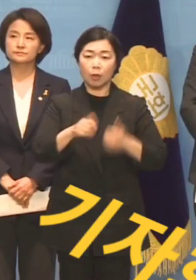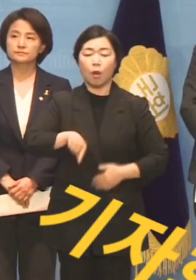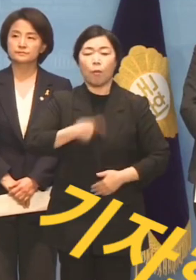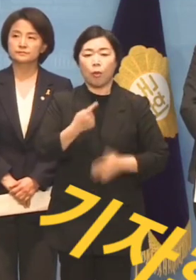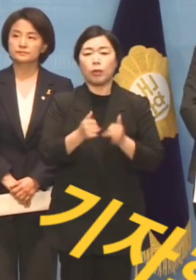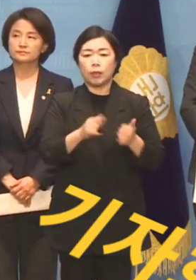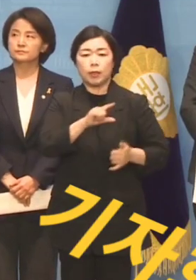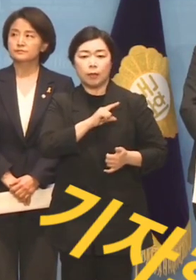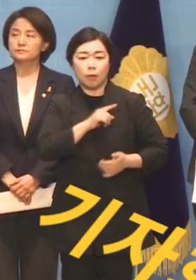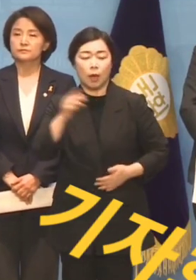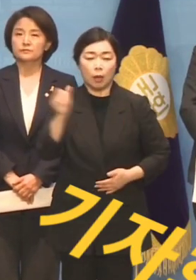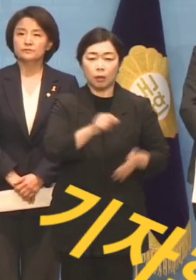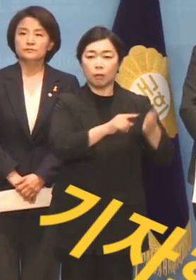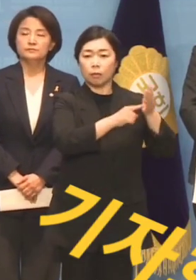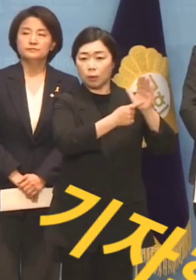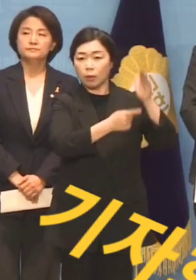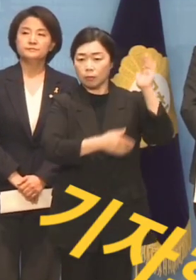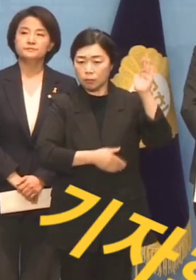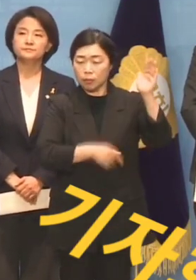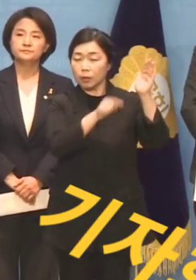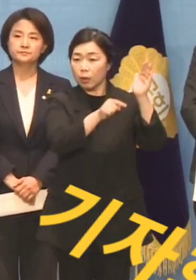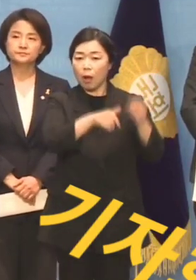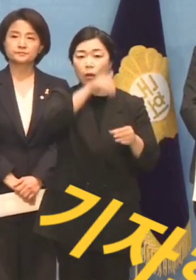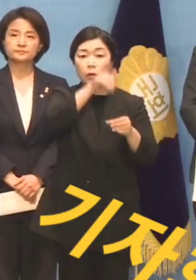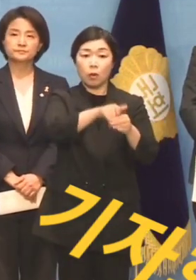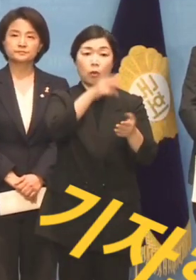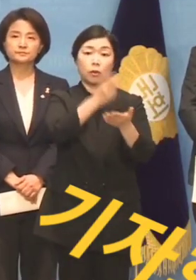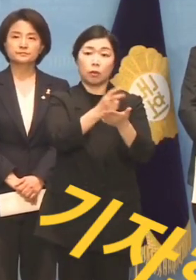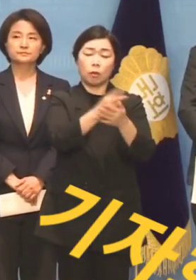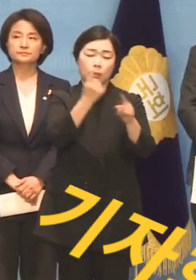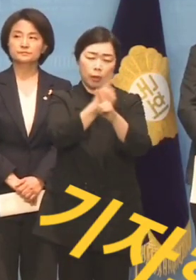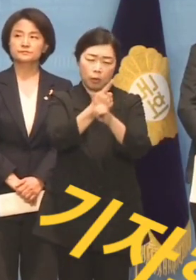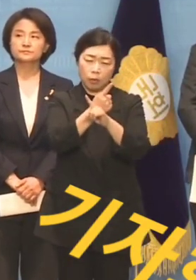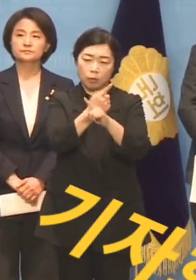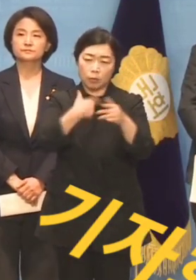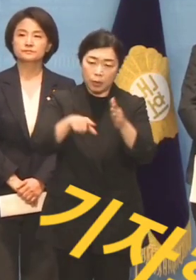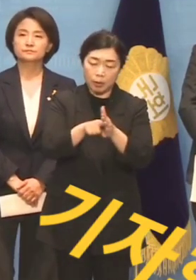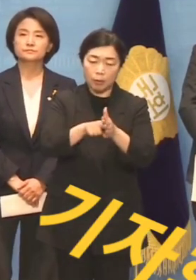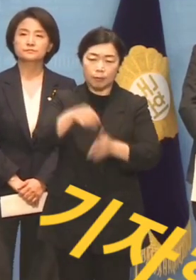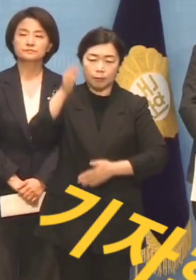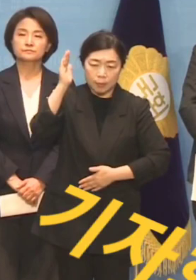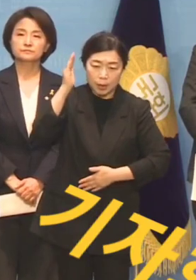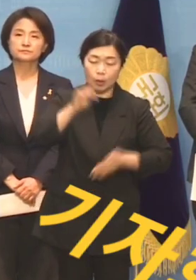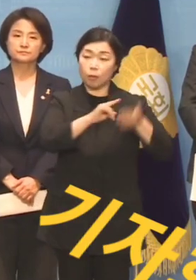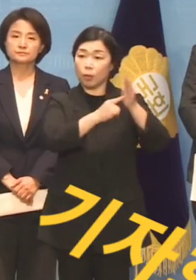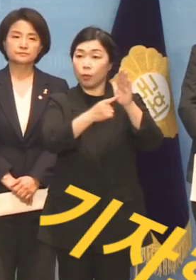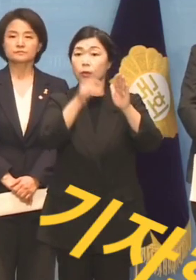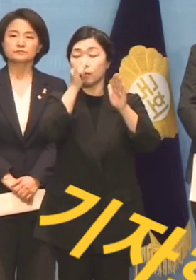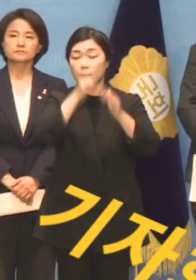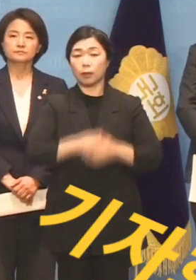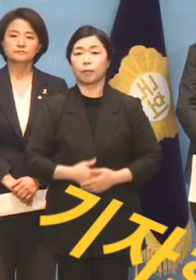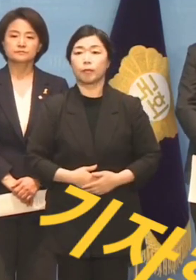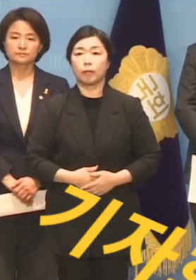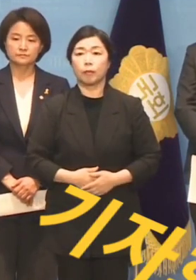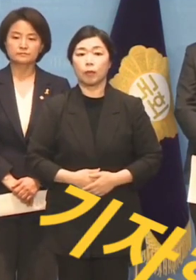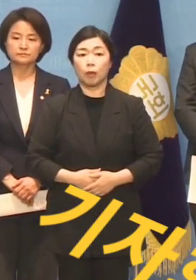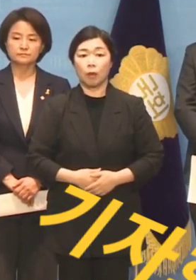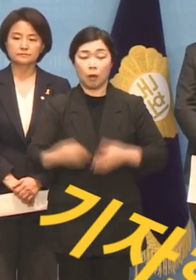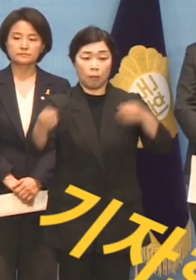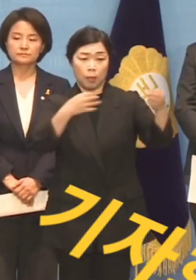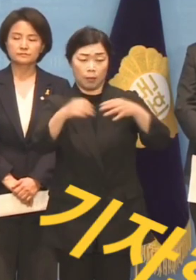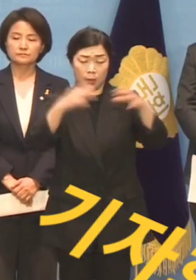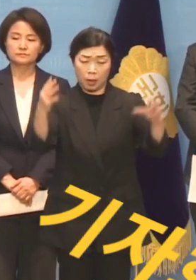자신의 이름을 걸고 선거제 개혁에 대한 충정들을 펼쳤습니다. 저는 이